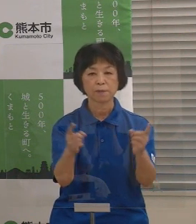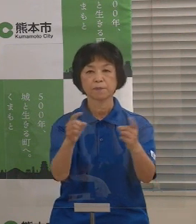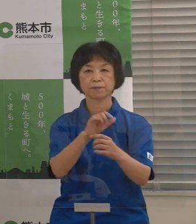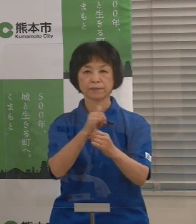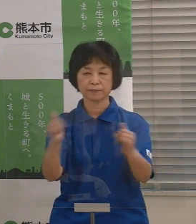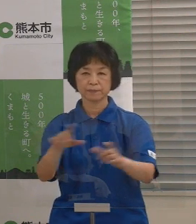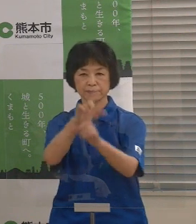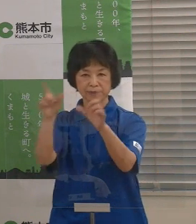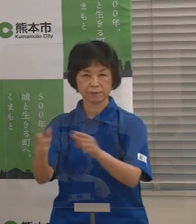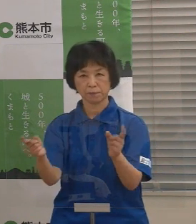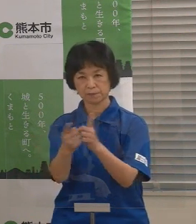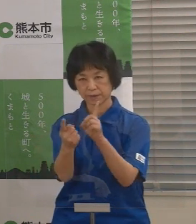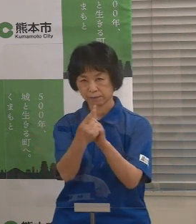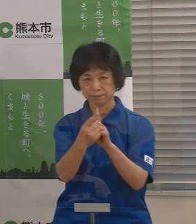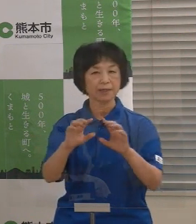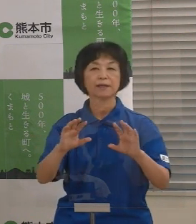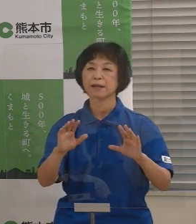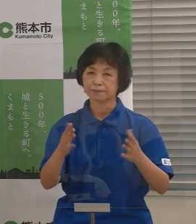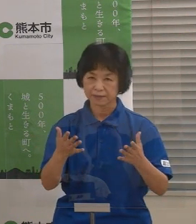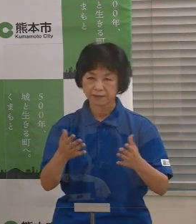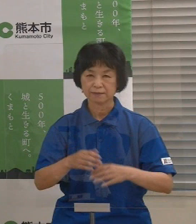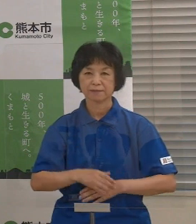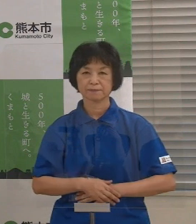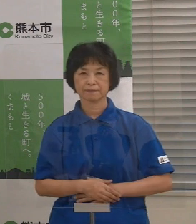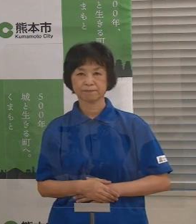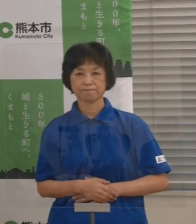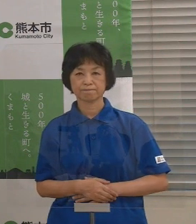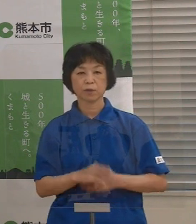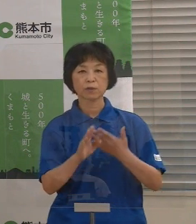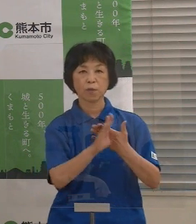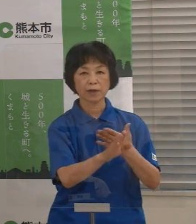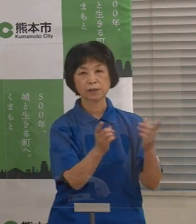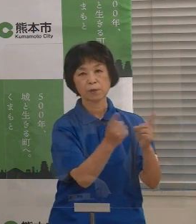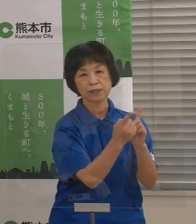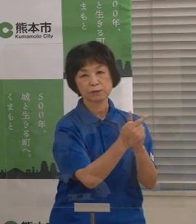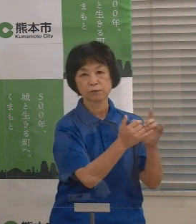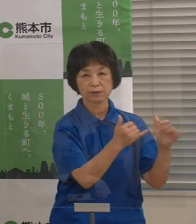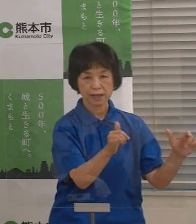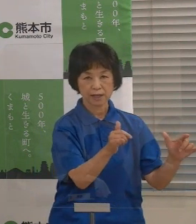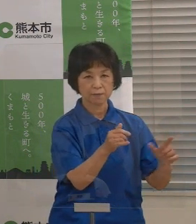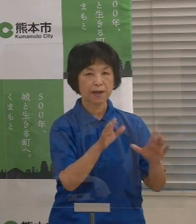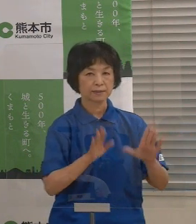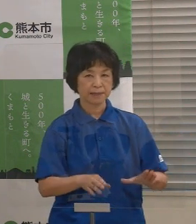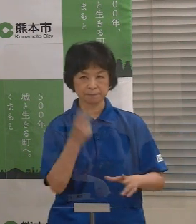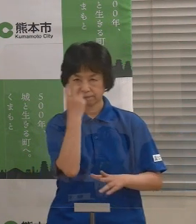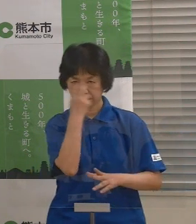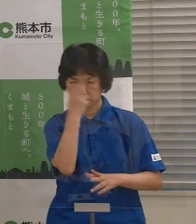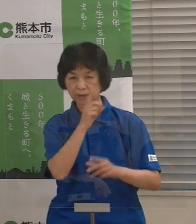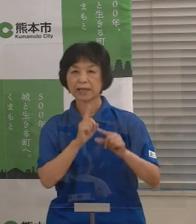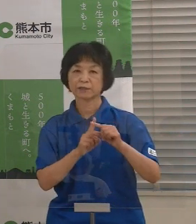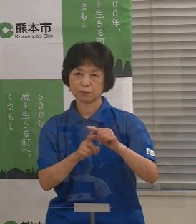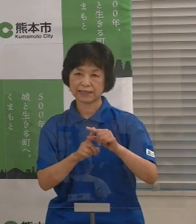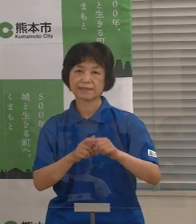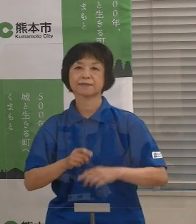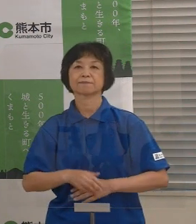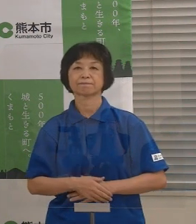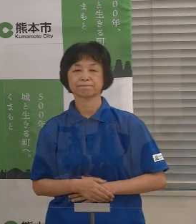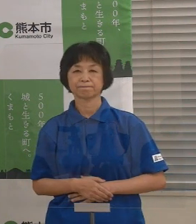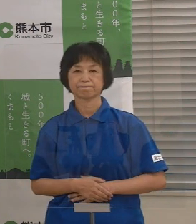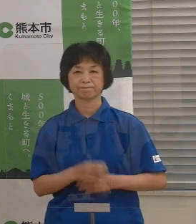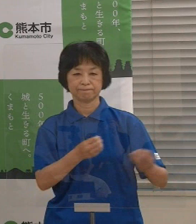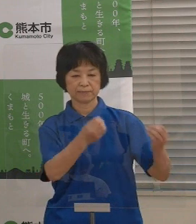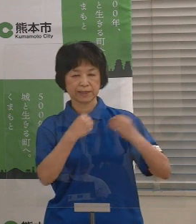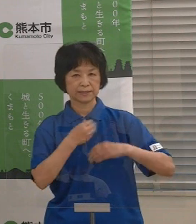はないということです。その他接触者については現在調査中です。感染経